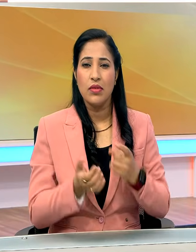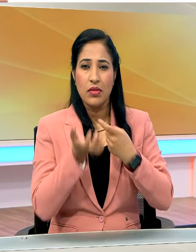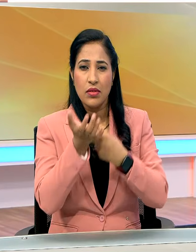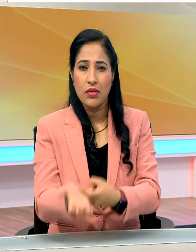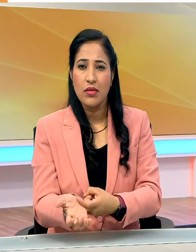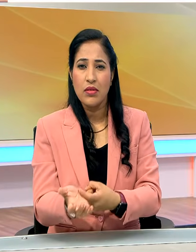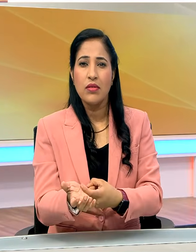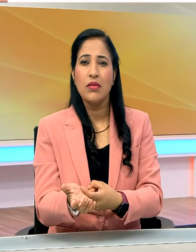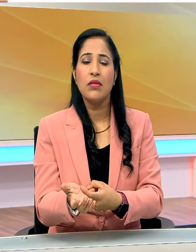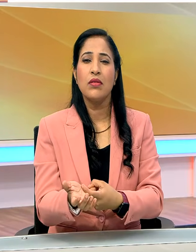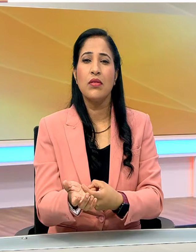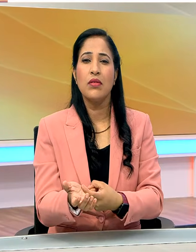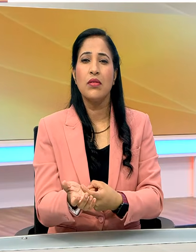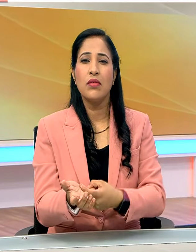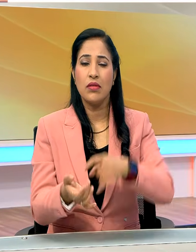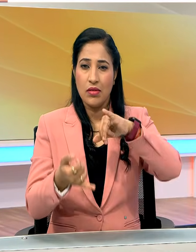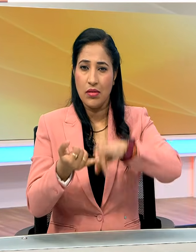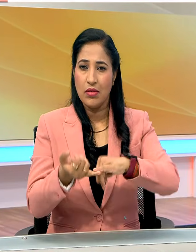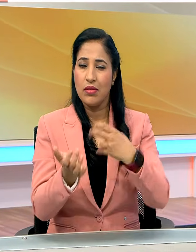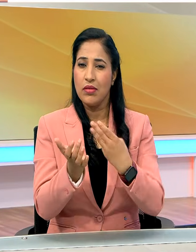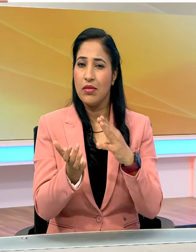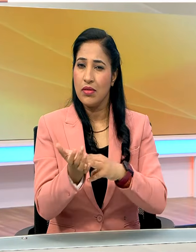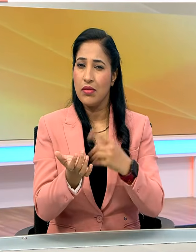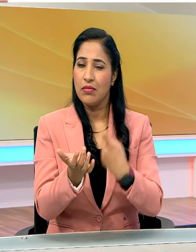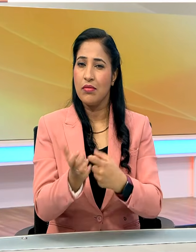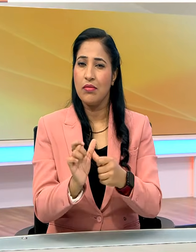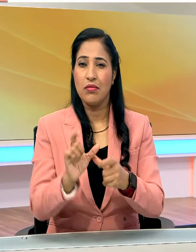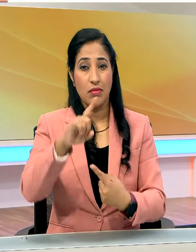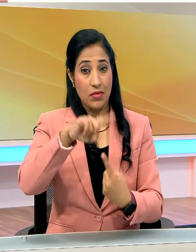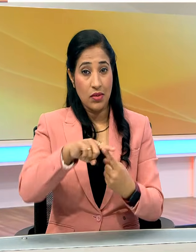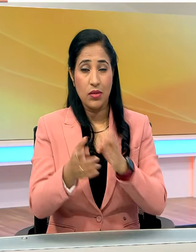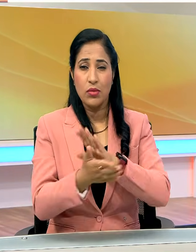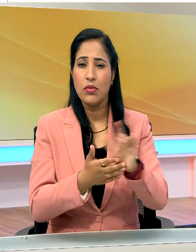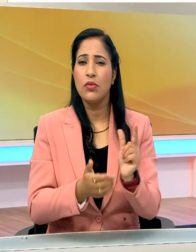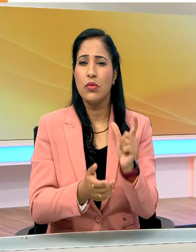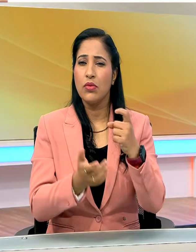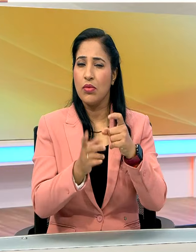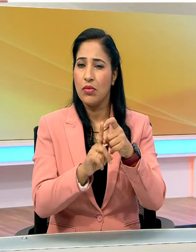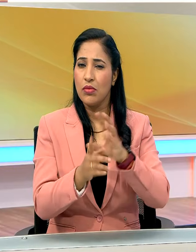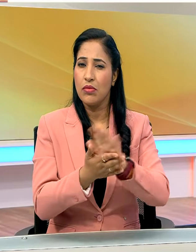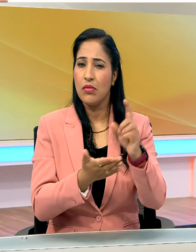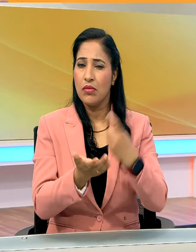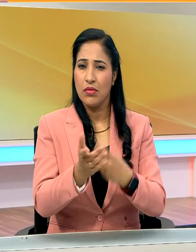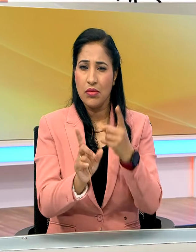आदरणीय सम्राट चौधरी जी का नाम प्रस्तावित किया। आप सबने